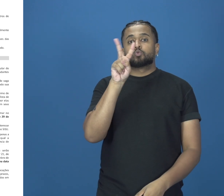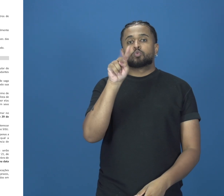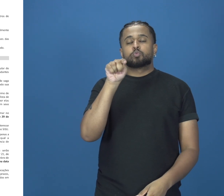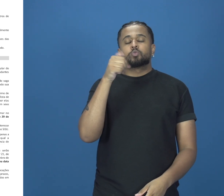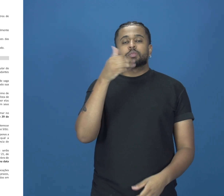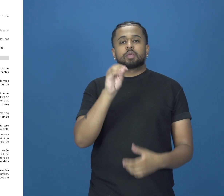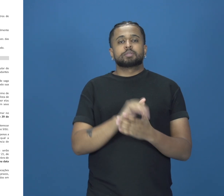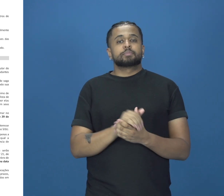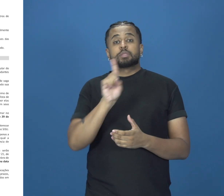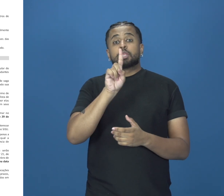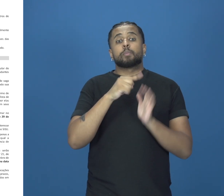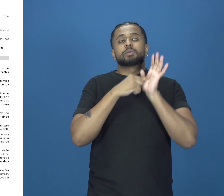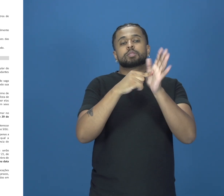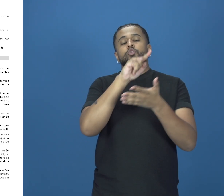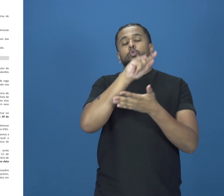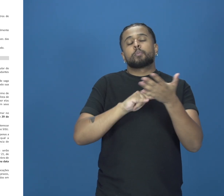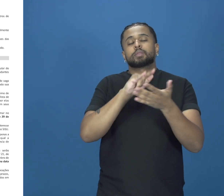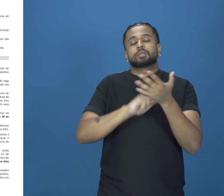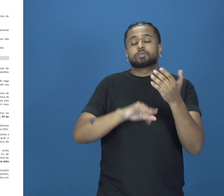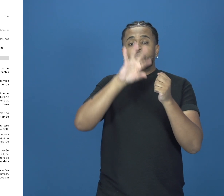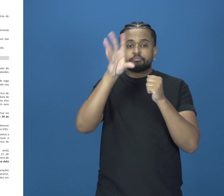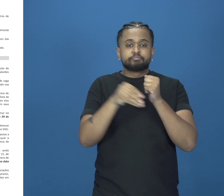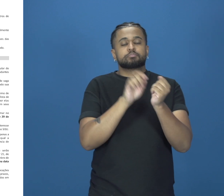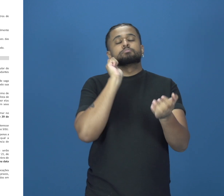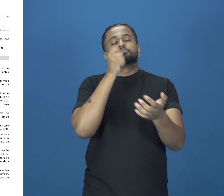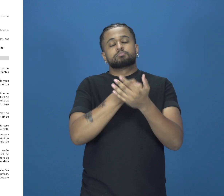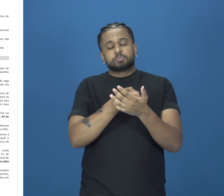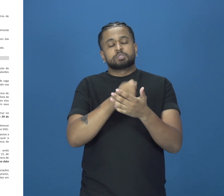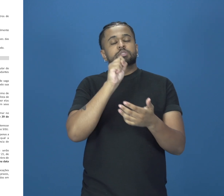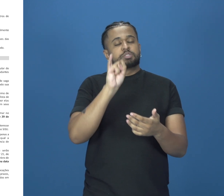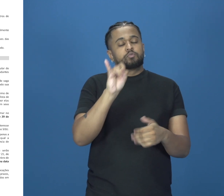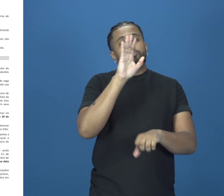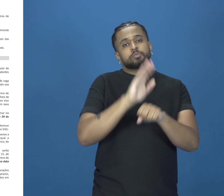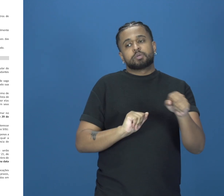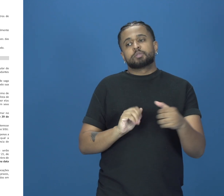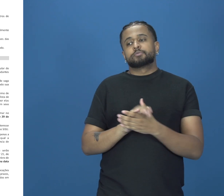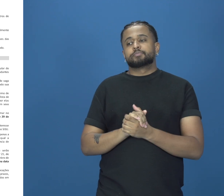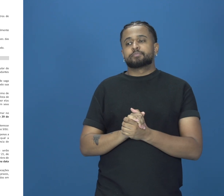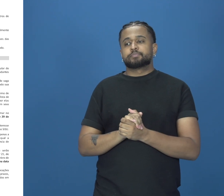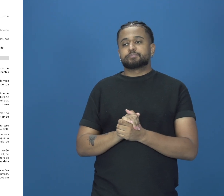10.2.10. Não apresentar documentação complementar exigida quando for convocado.